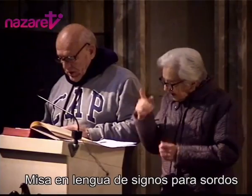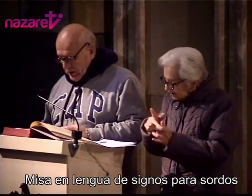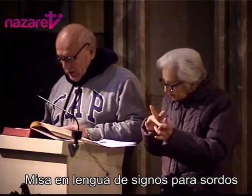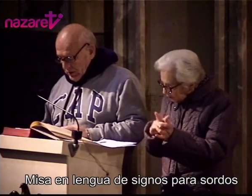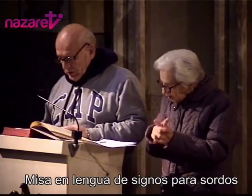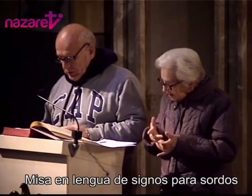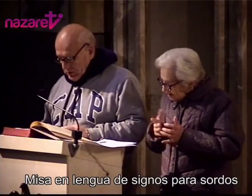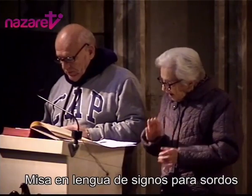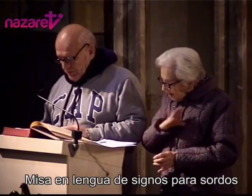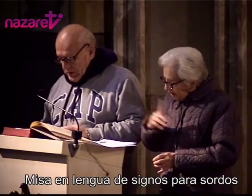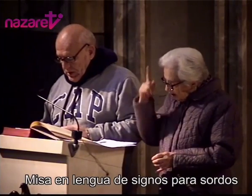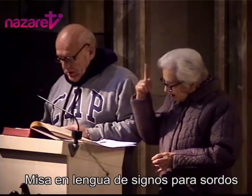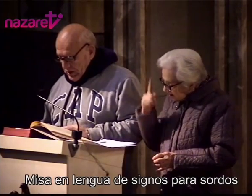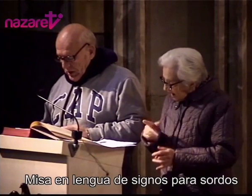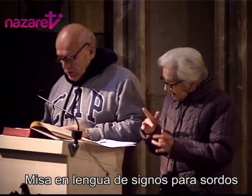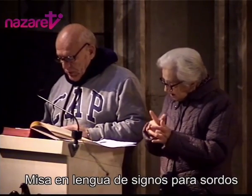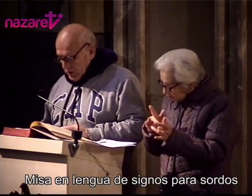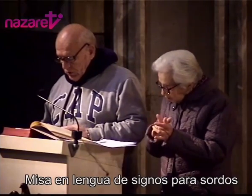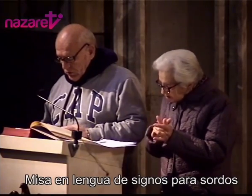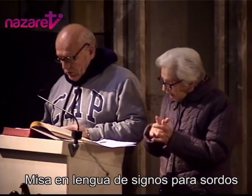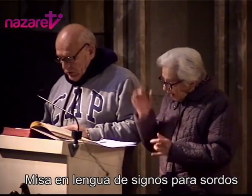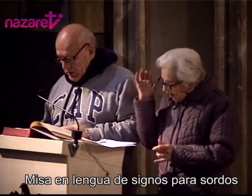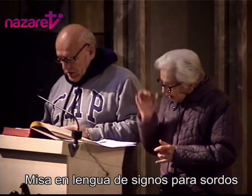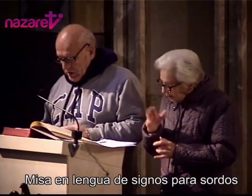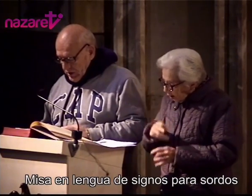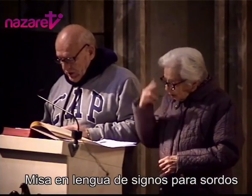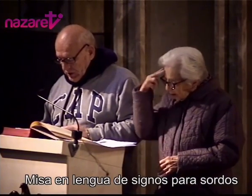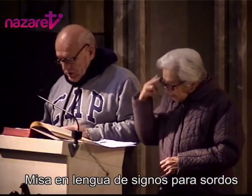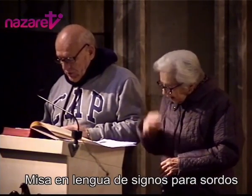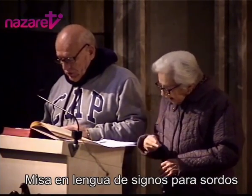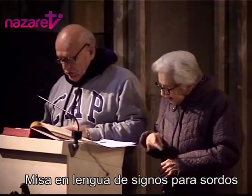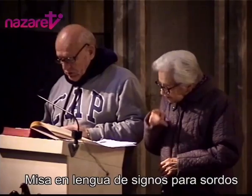con sangre. Y el Espíritu es quien